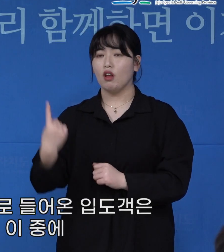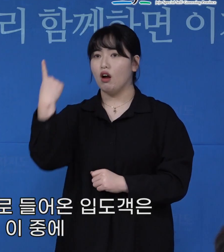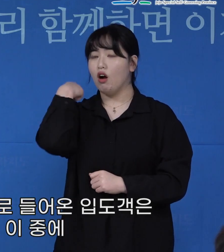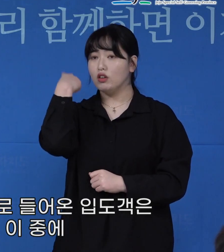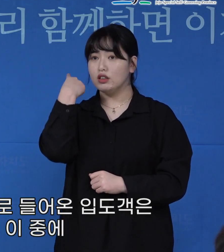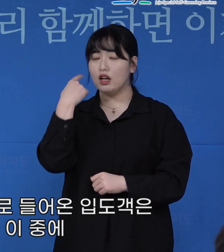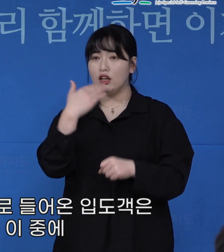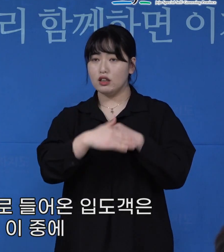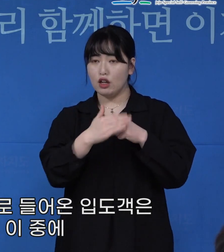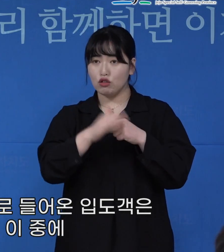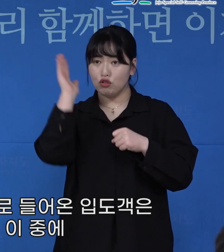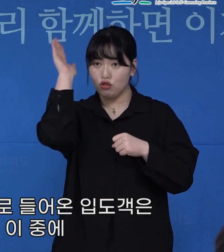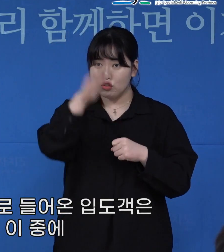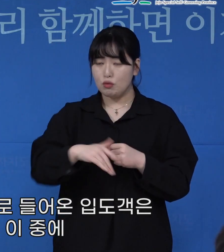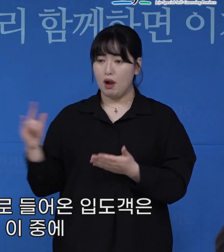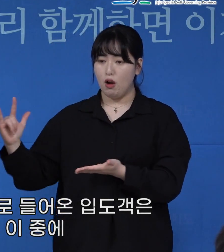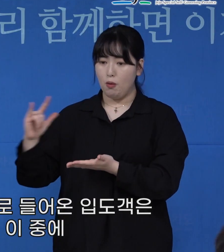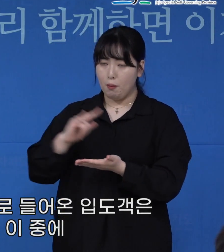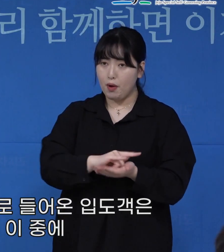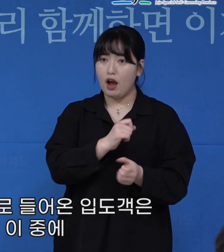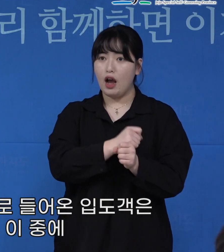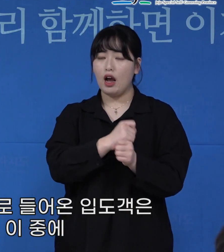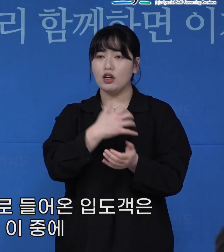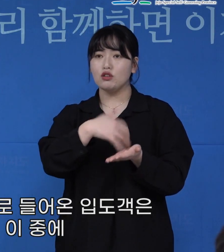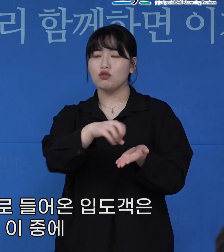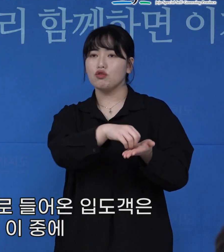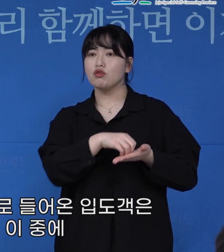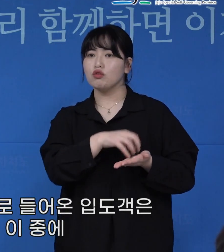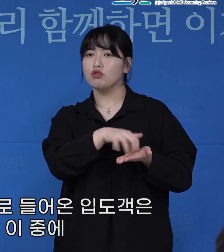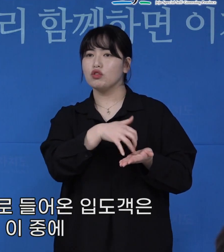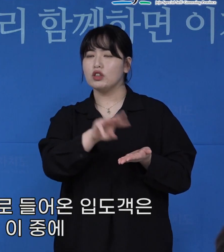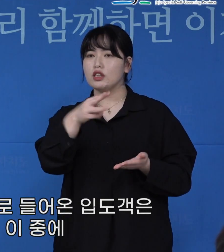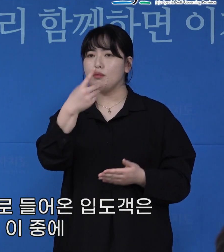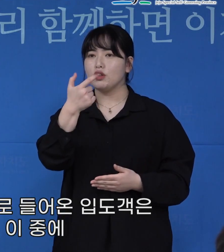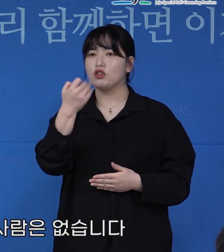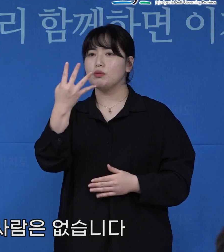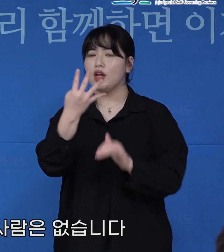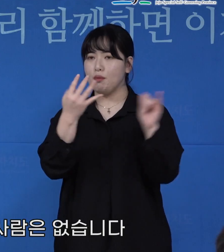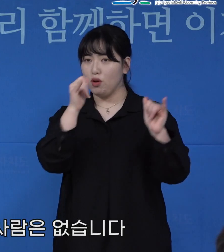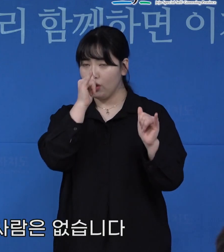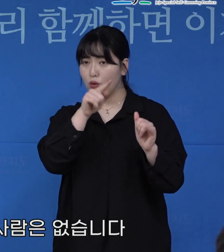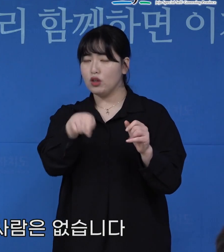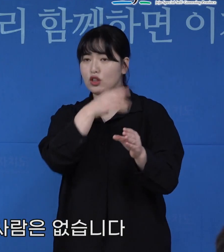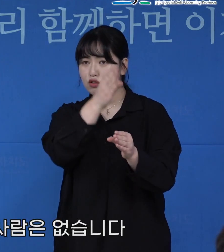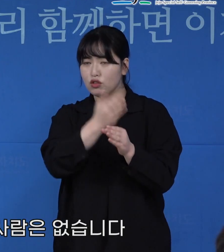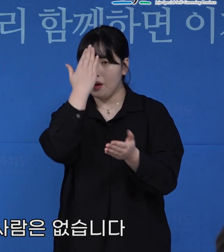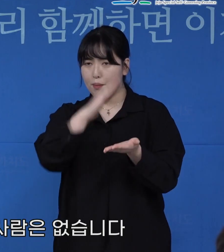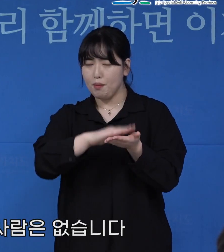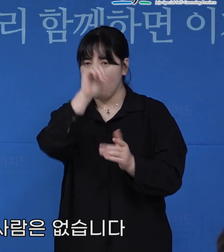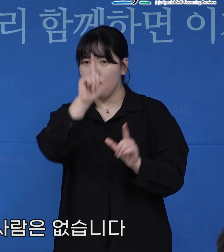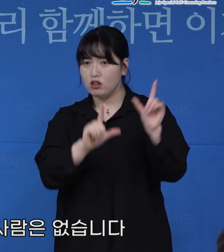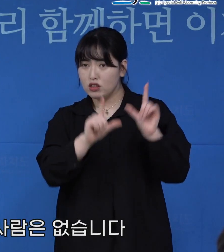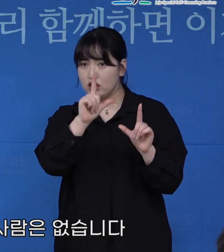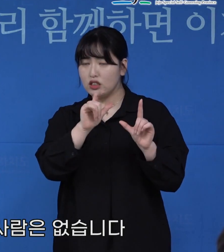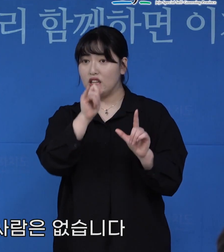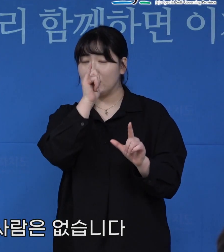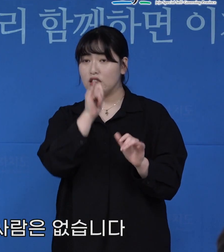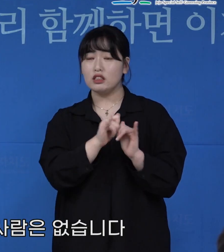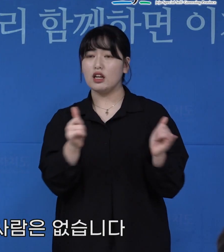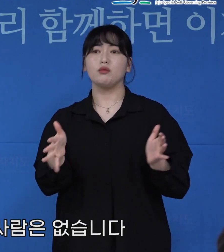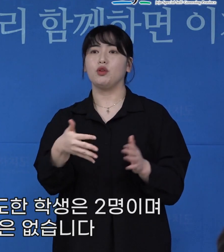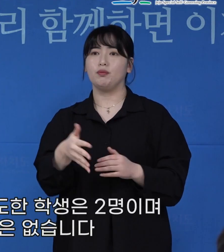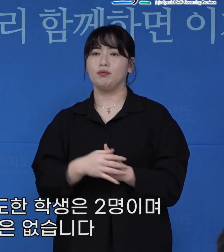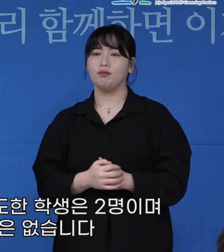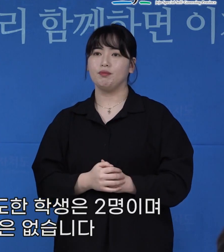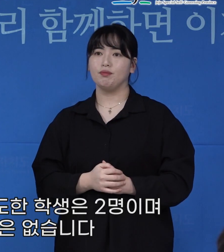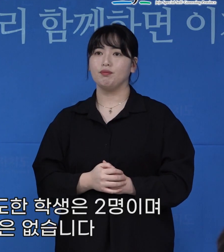어제 대구발 항공편으로 들어온 입도객은 364명이고 이 중에 발열 증상을 보인 사람은